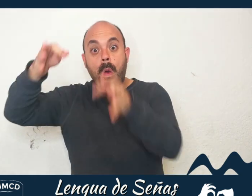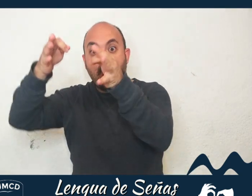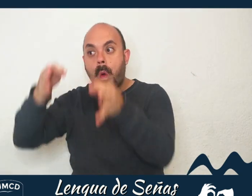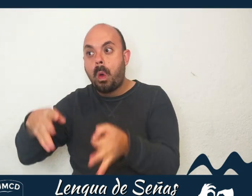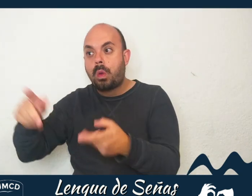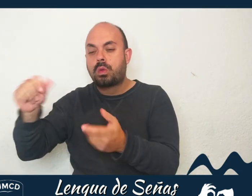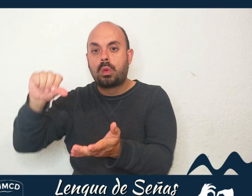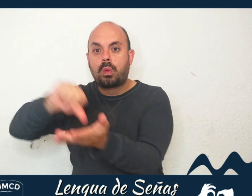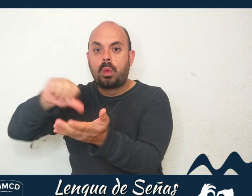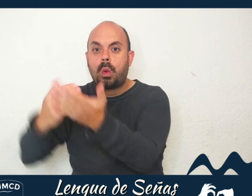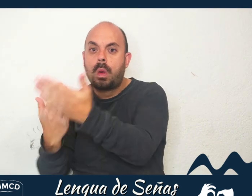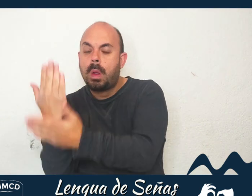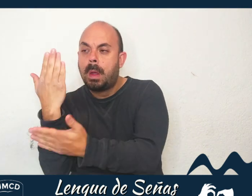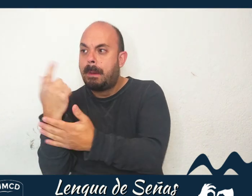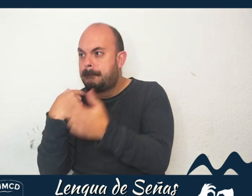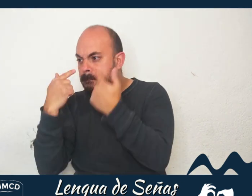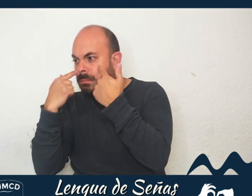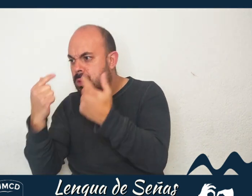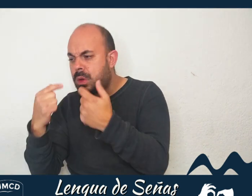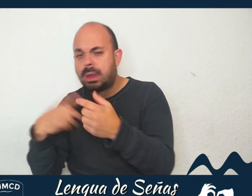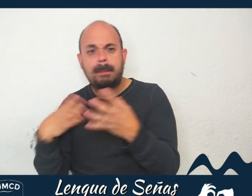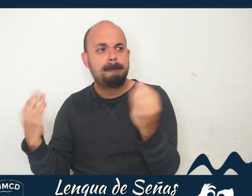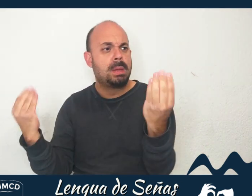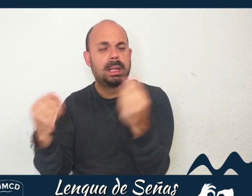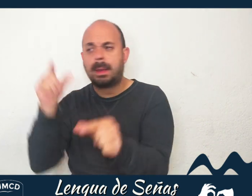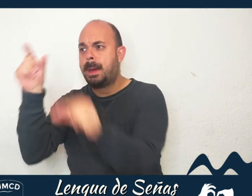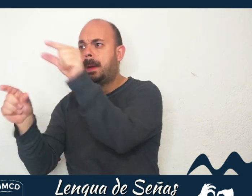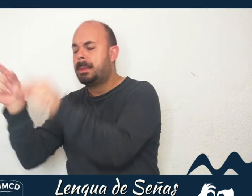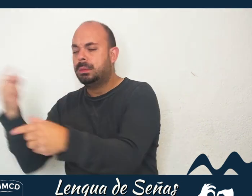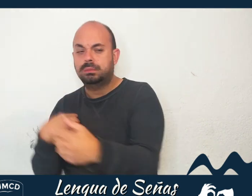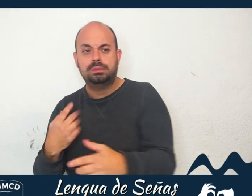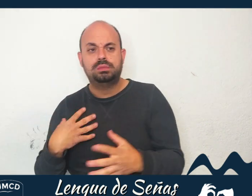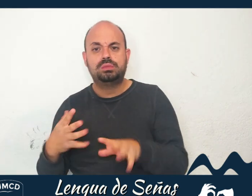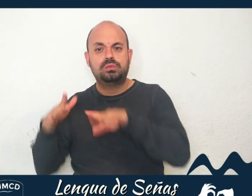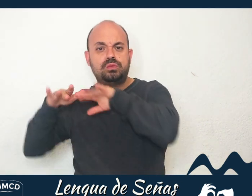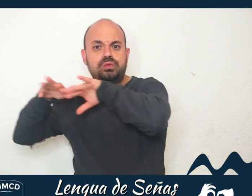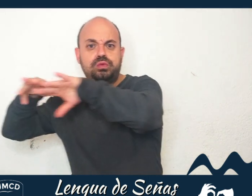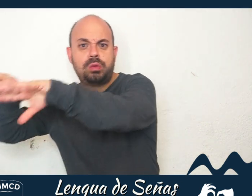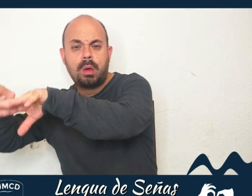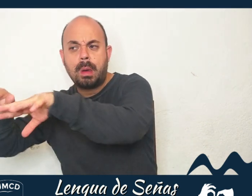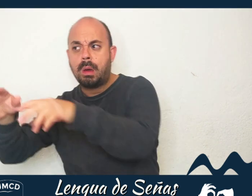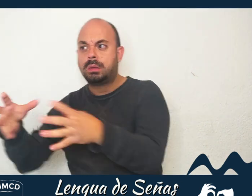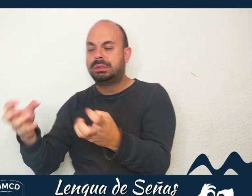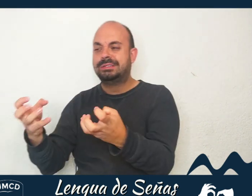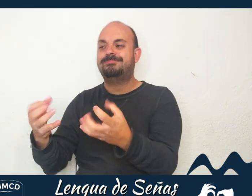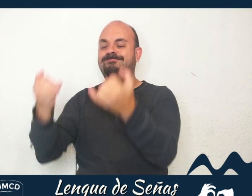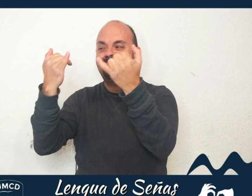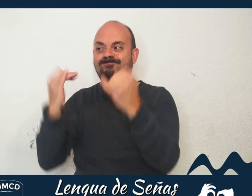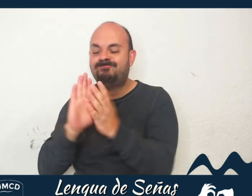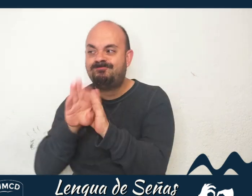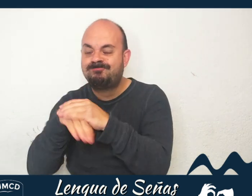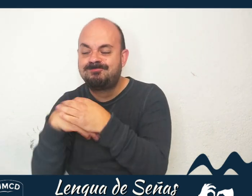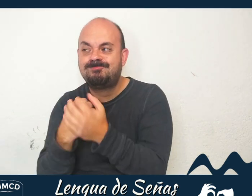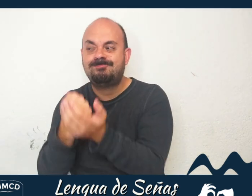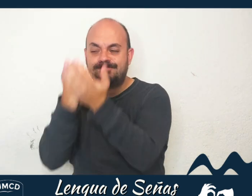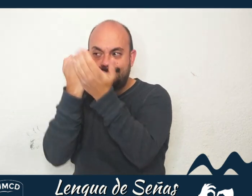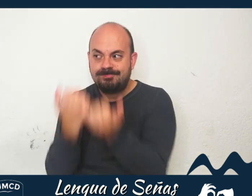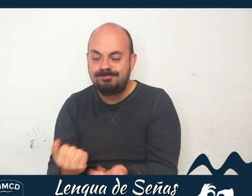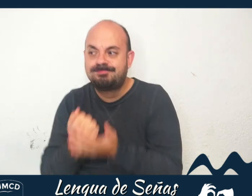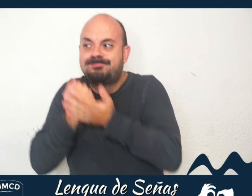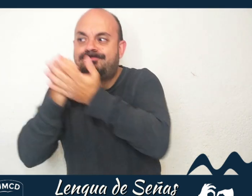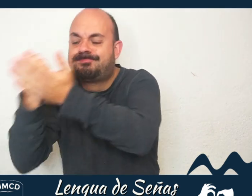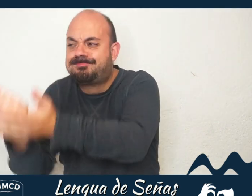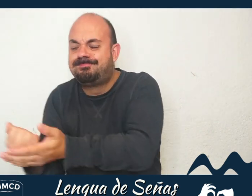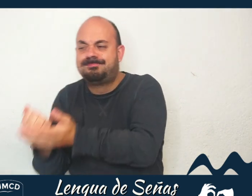predicar el Evangelio a otras personas. ¿Qué es lo que Pablo estaba diciendo? Pablo siempre estaba atento a las oportunidades